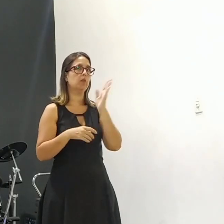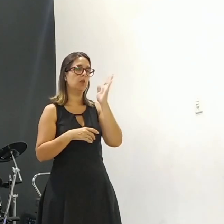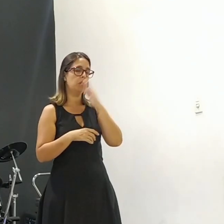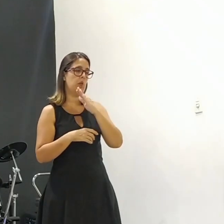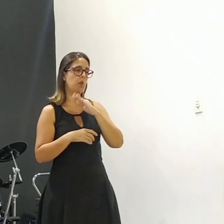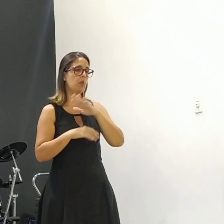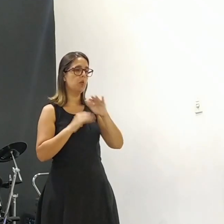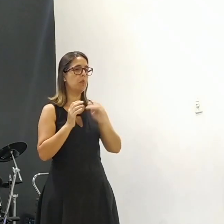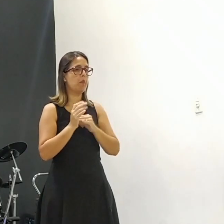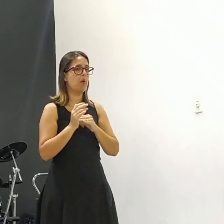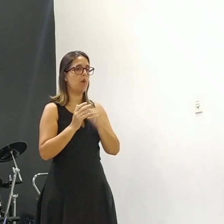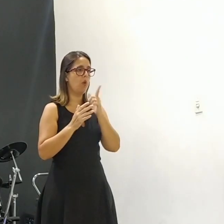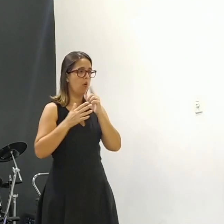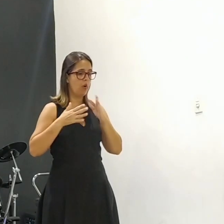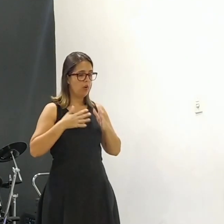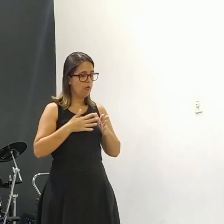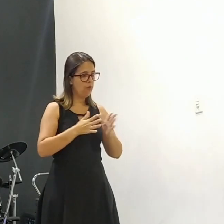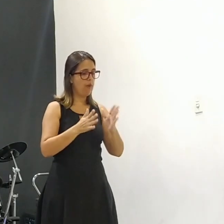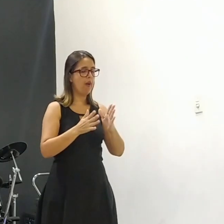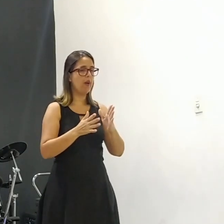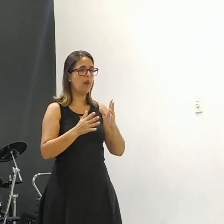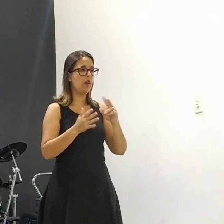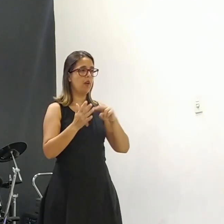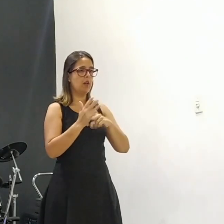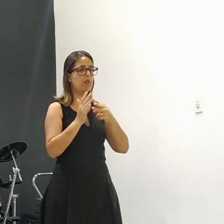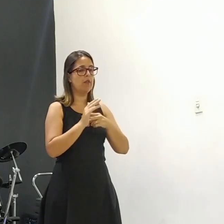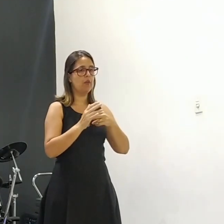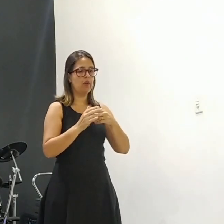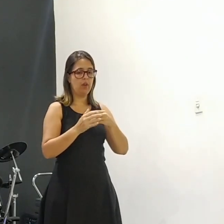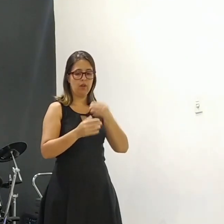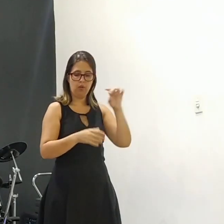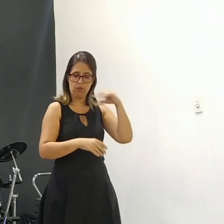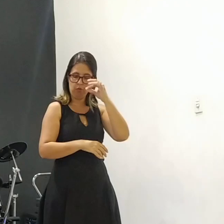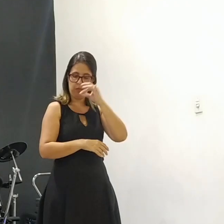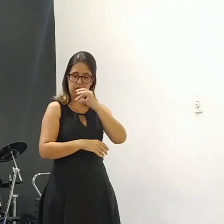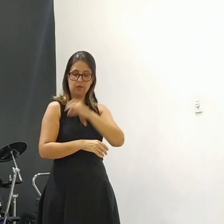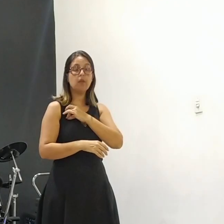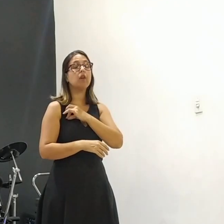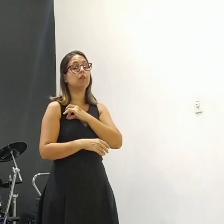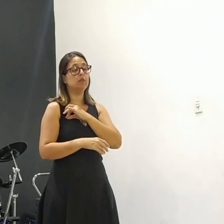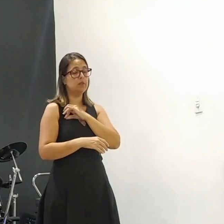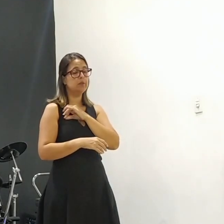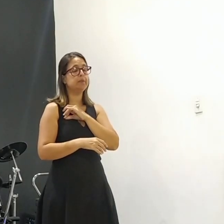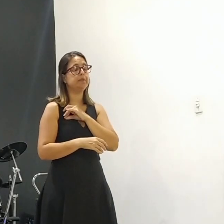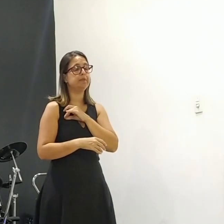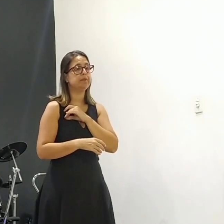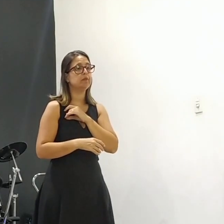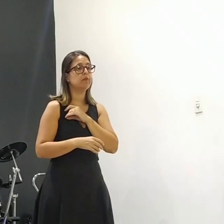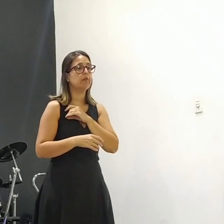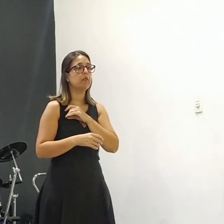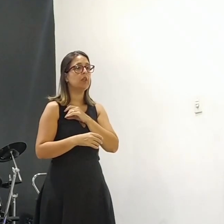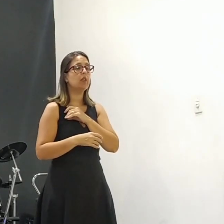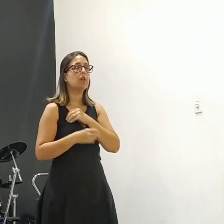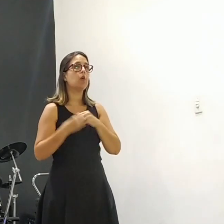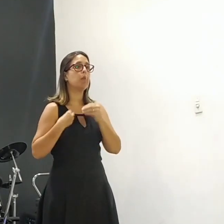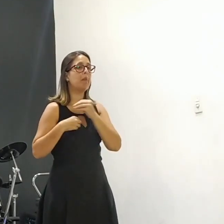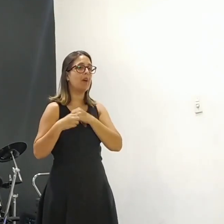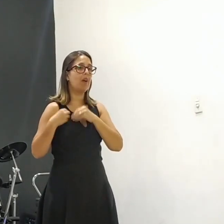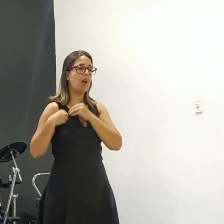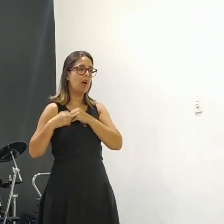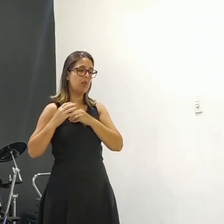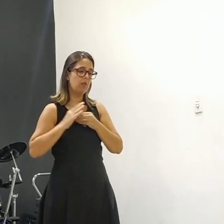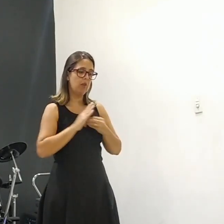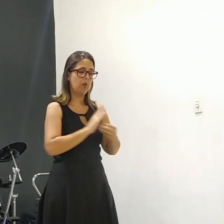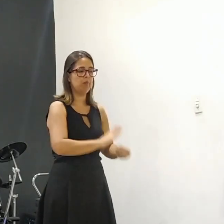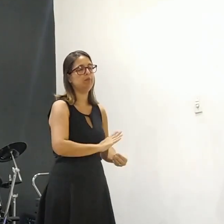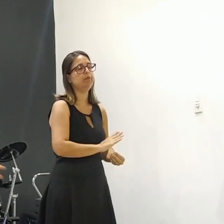O rio vem para lavar, irmãos, aquilo que está sujo, aquilo que não é a vontade de Deus